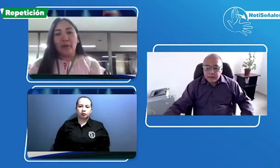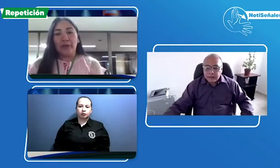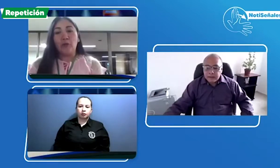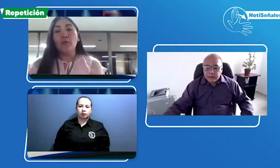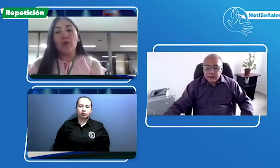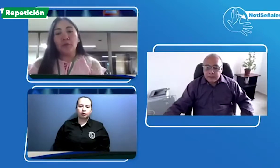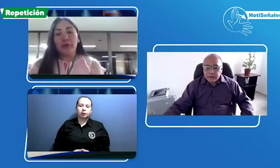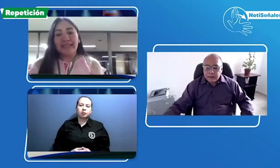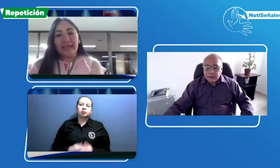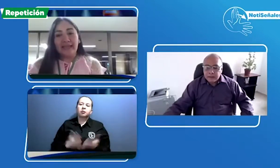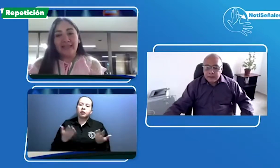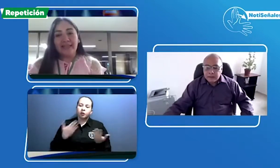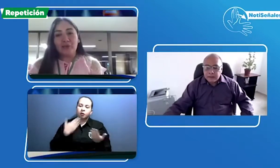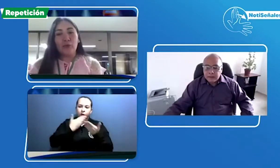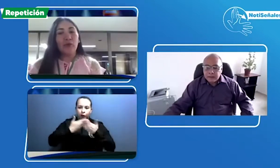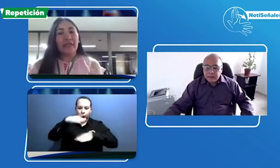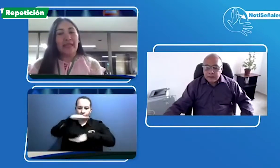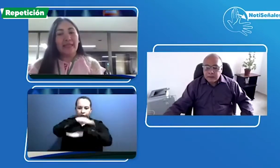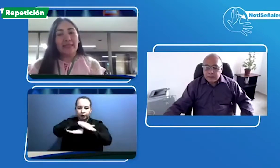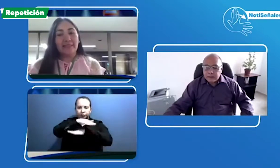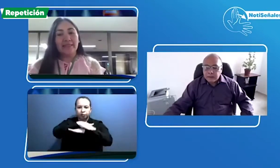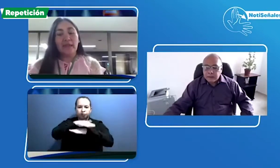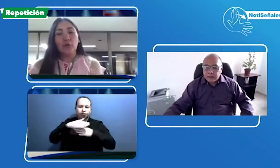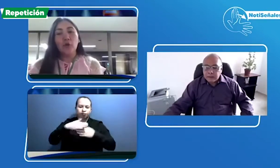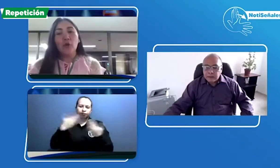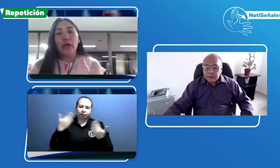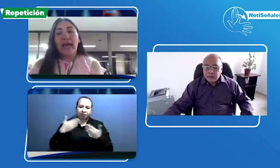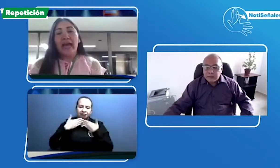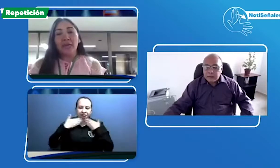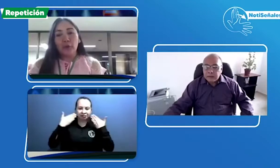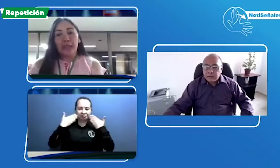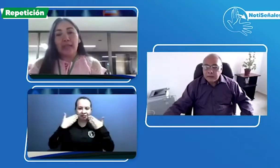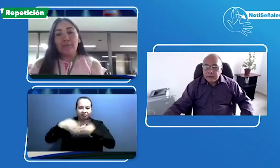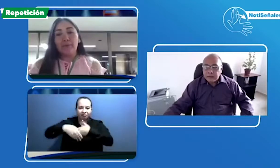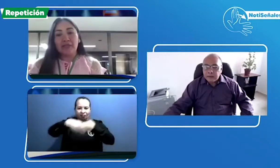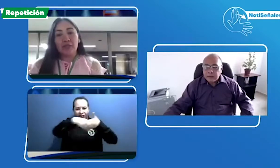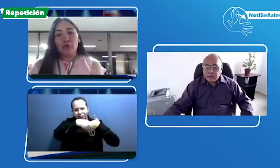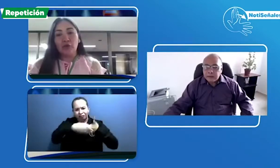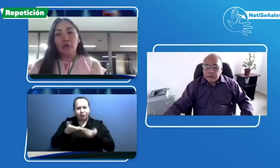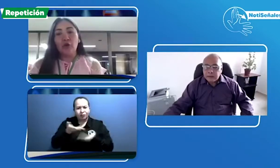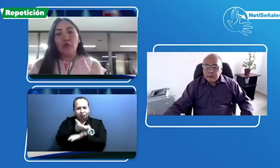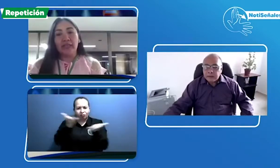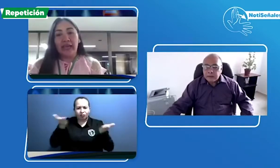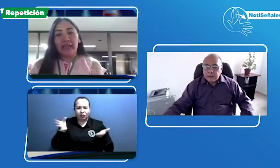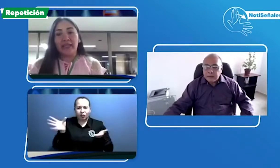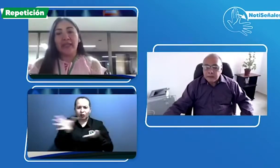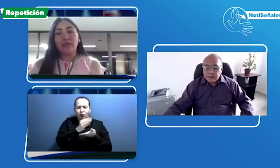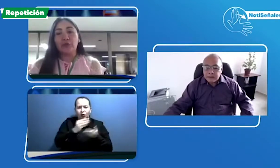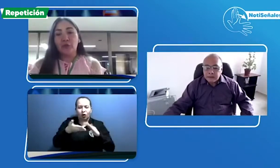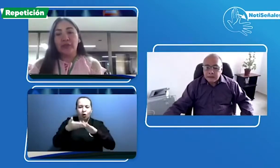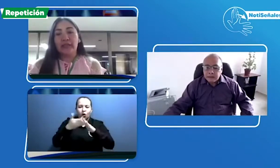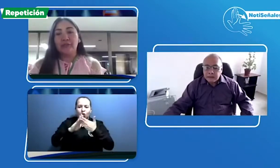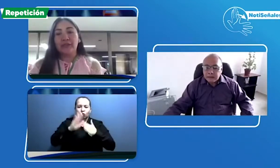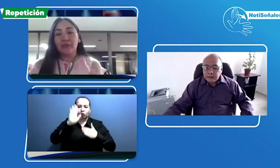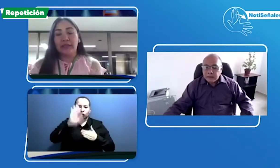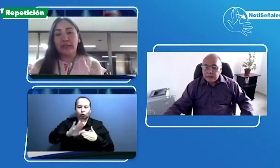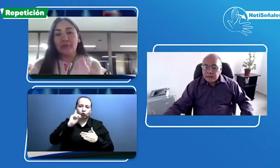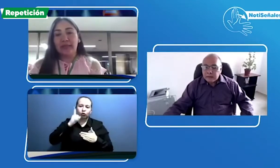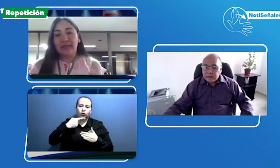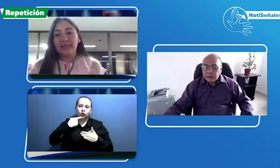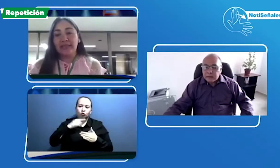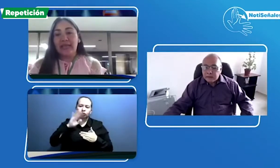Bueno, muy buenas tardes. Un cordial saludo a toda la población o comunidad sorda de